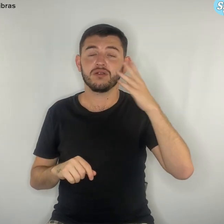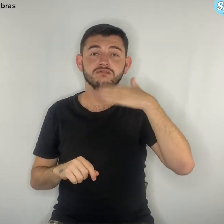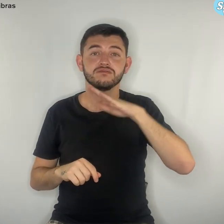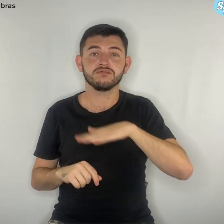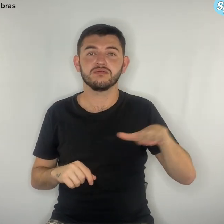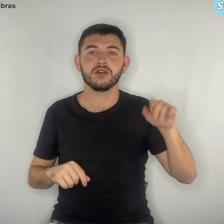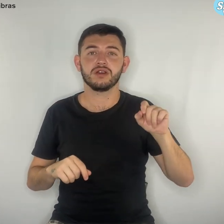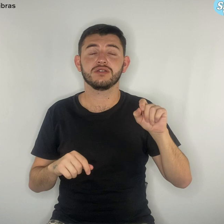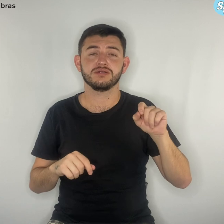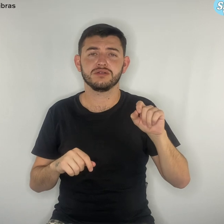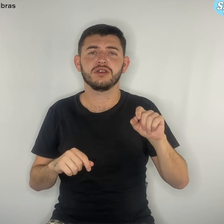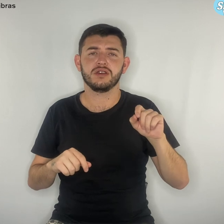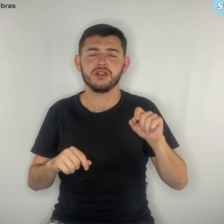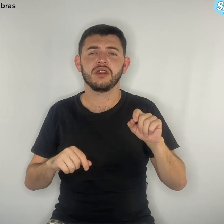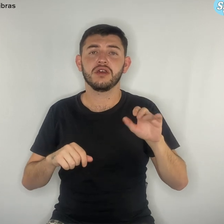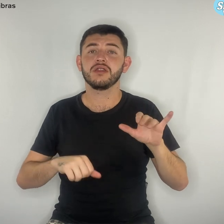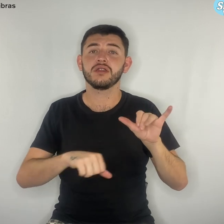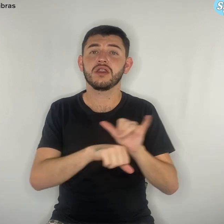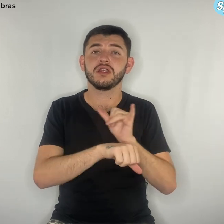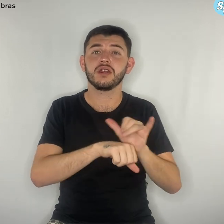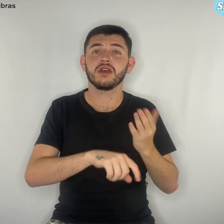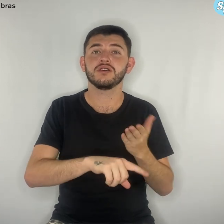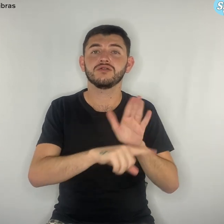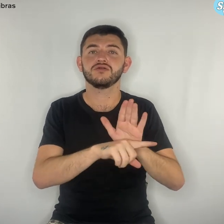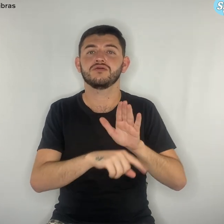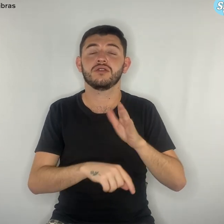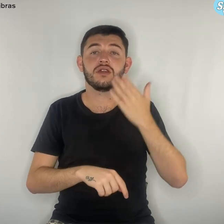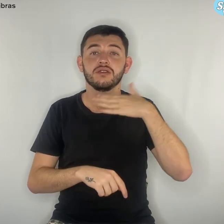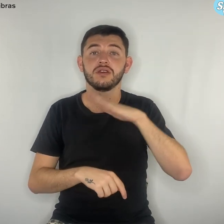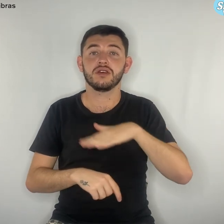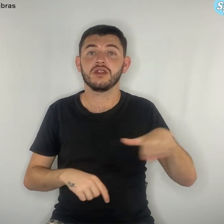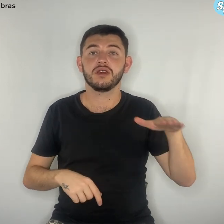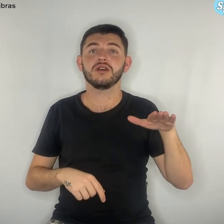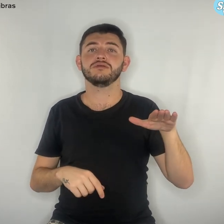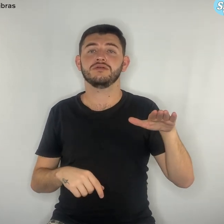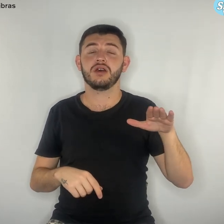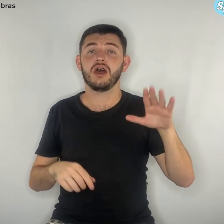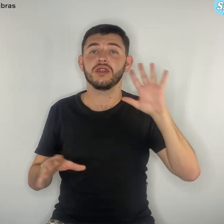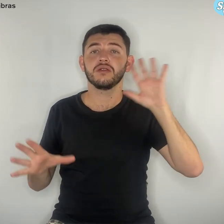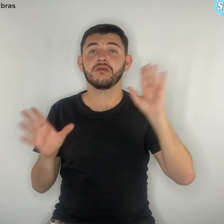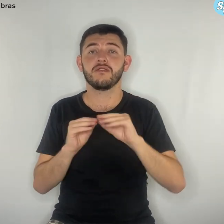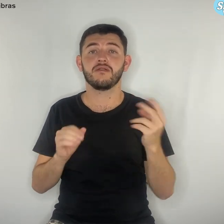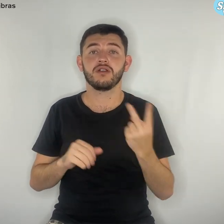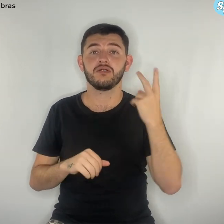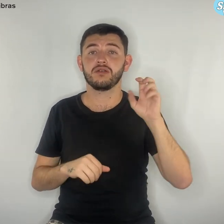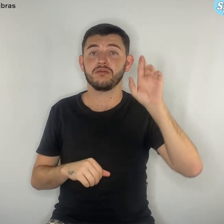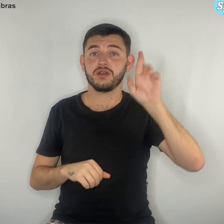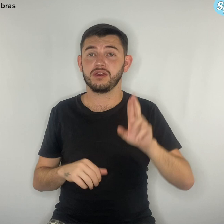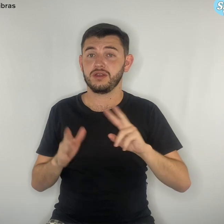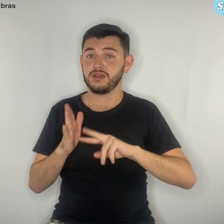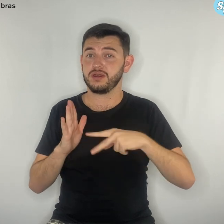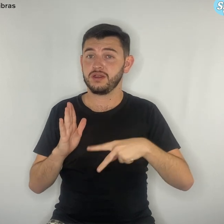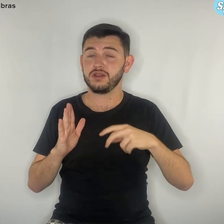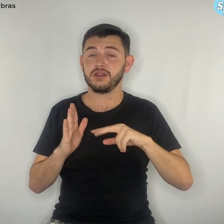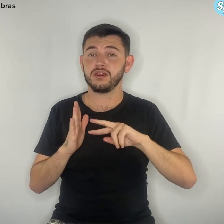as crianças assimilem valores, representações e significados compartilhados em